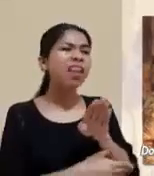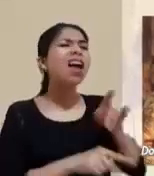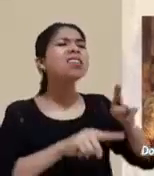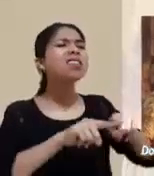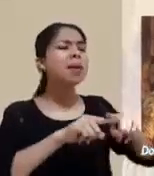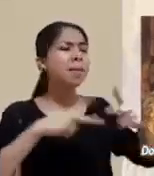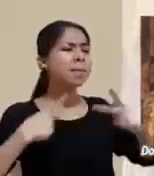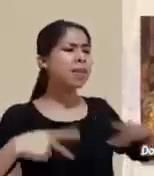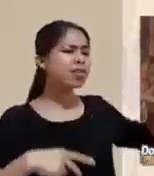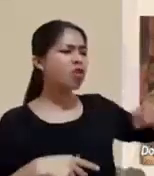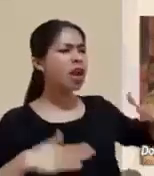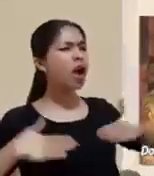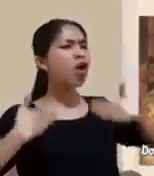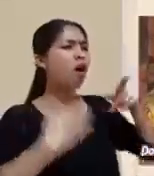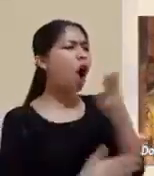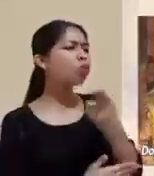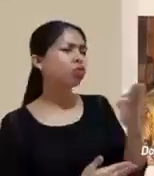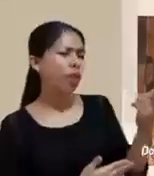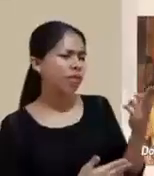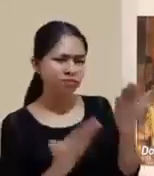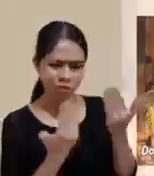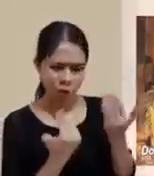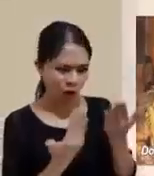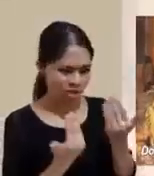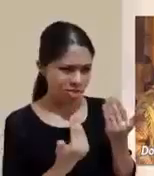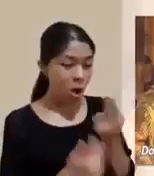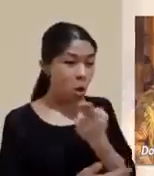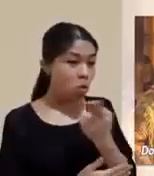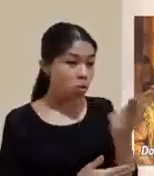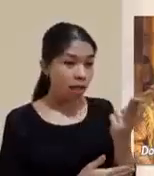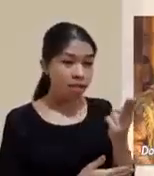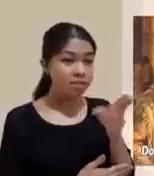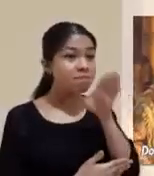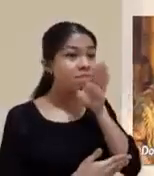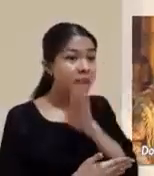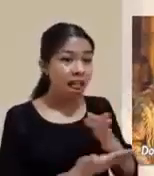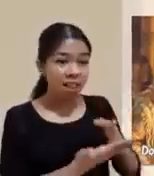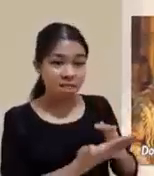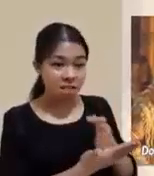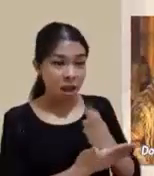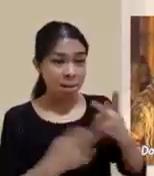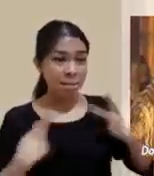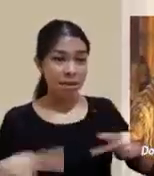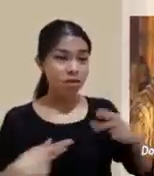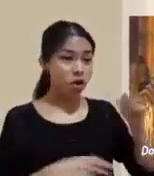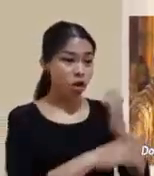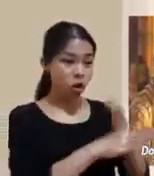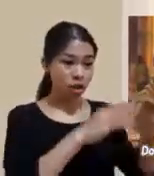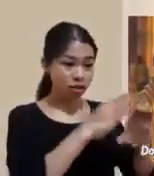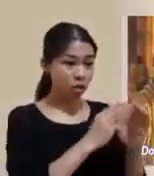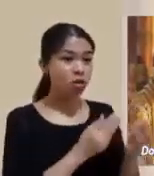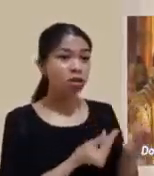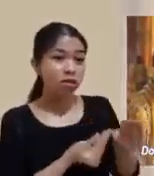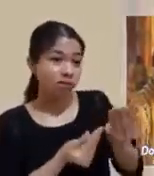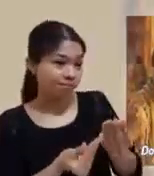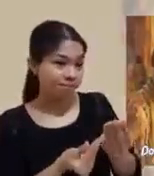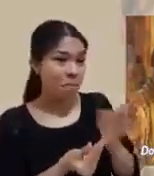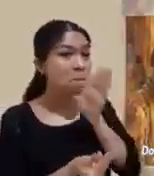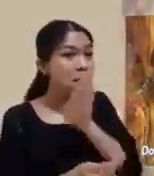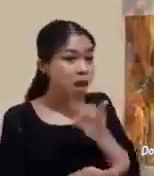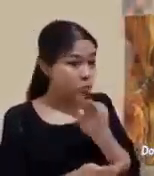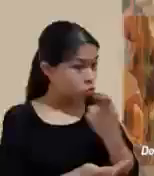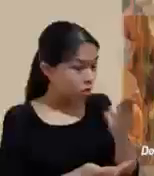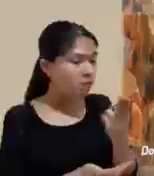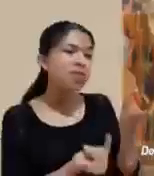¿quién les confiará los bienes verdaderos? Y si no han sido fieles en lo que no es de ustedes, ¿quién les confiará lo que sí es